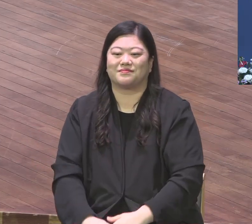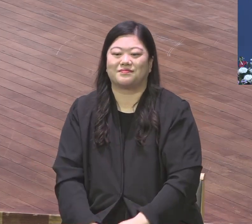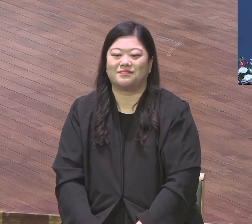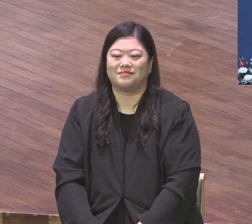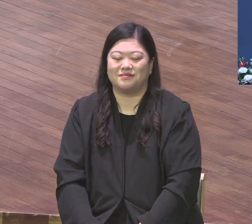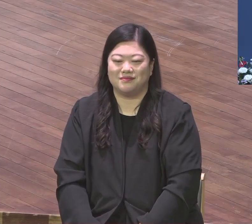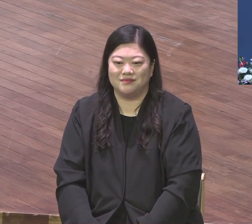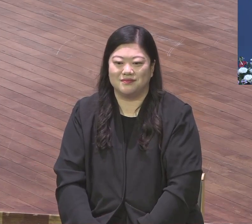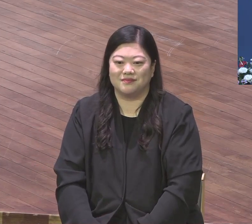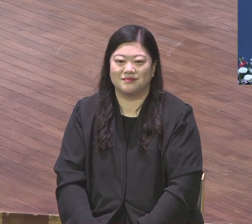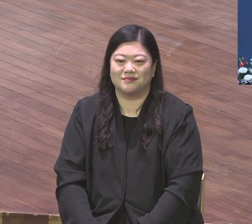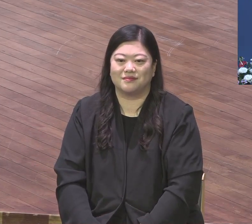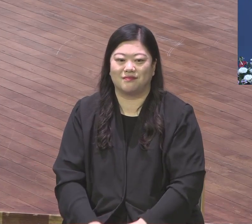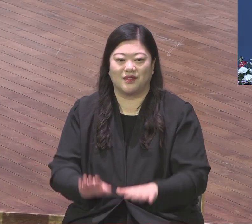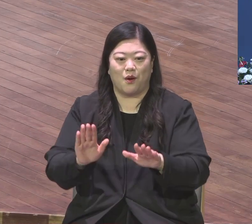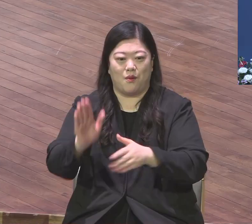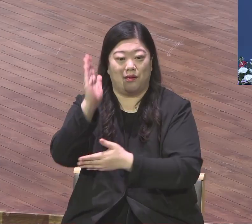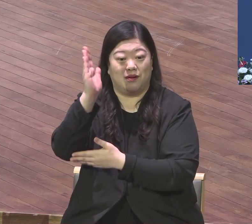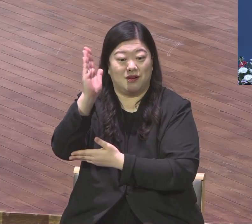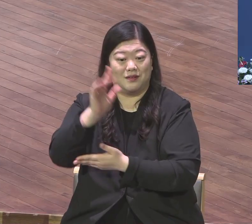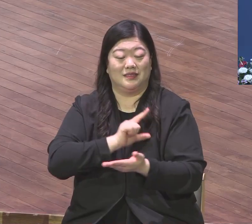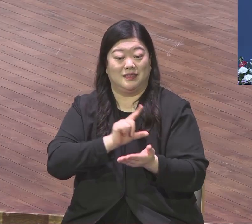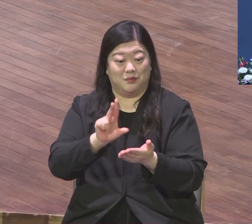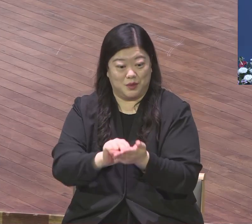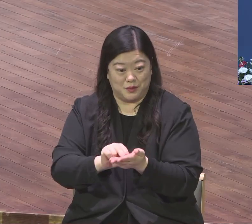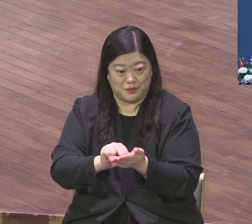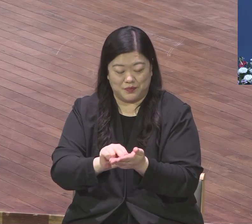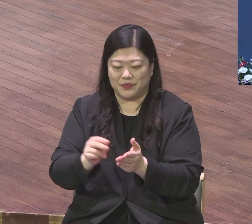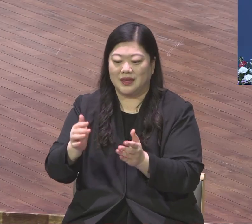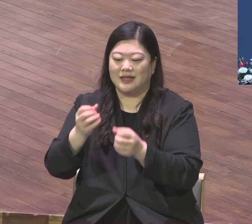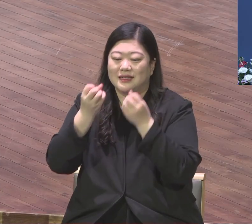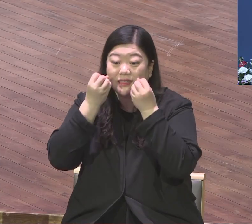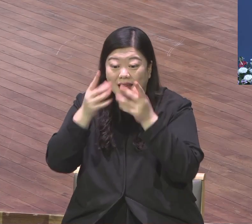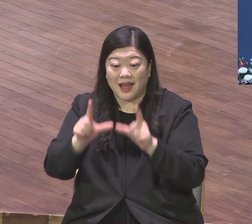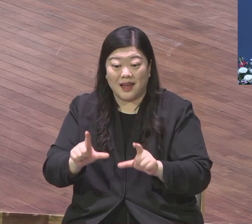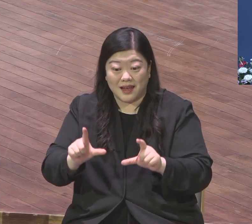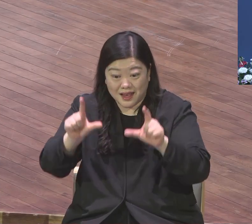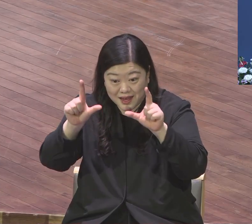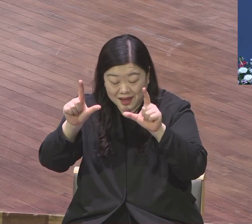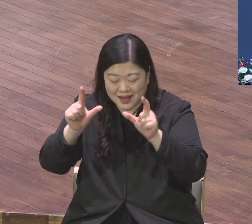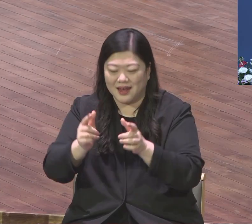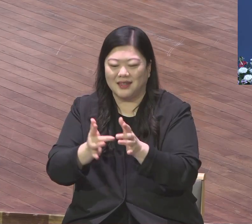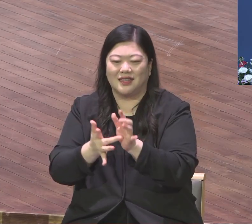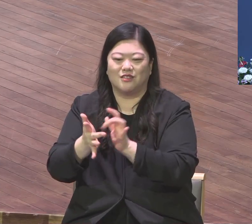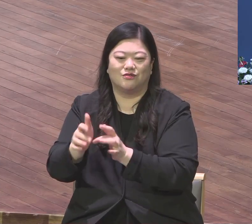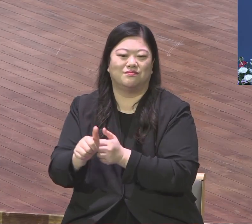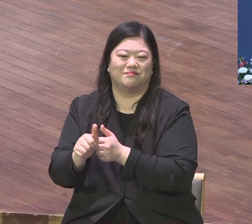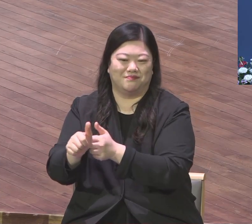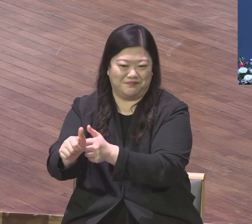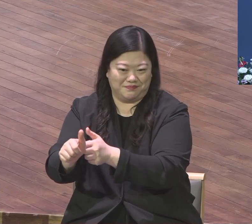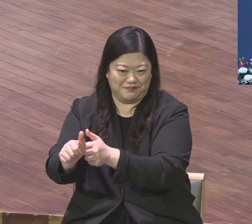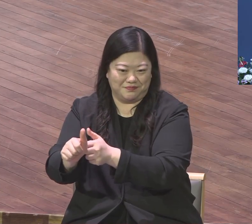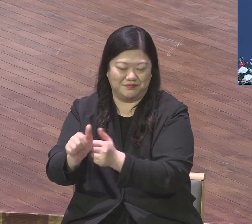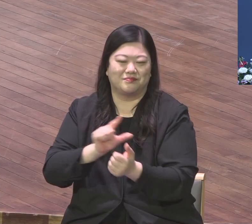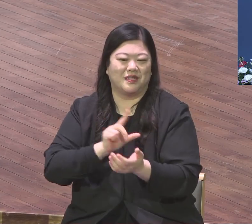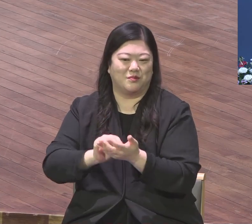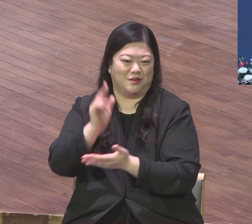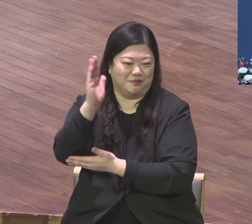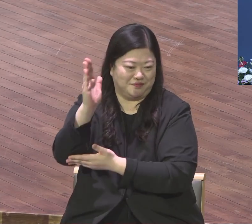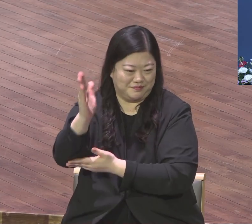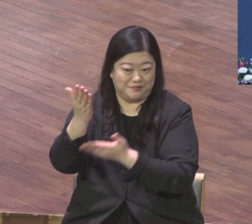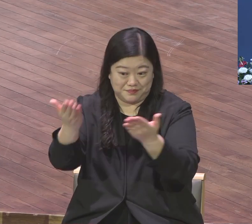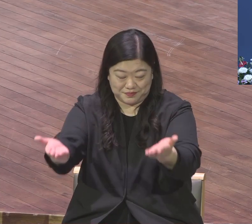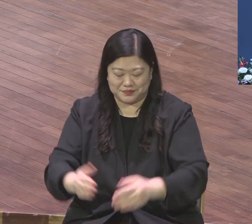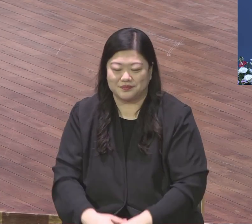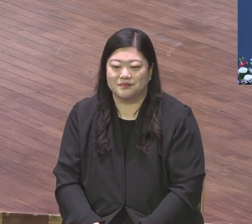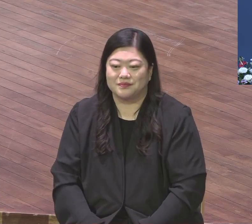이거들 말씀 가지고 예수 따라가는 새해라는 제목으로 말씀을 드립니다.